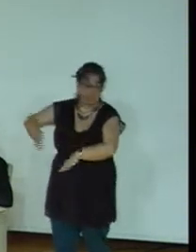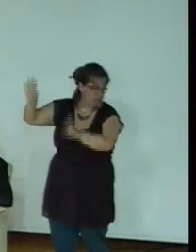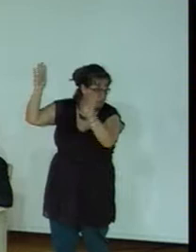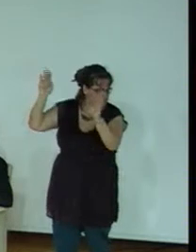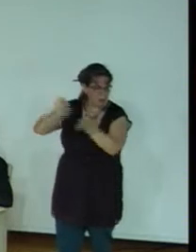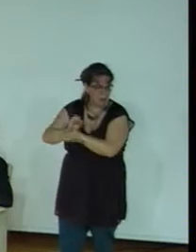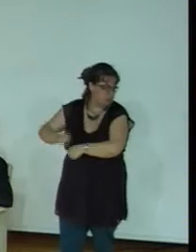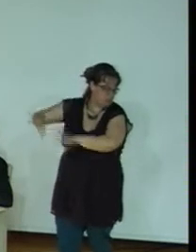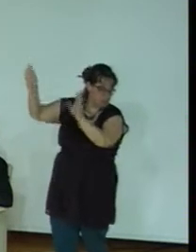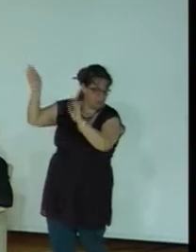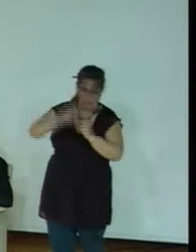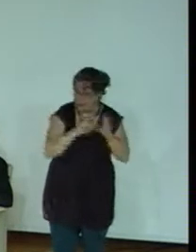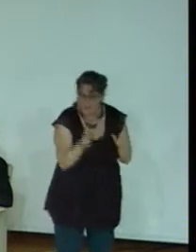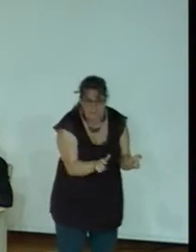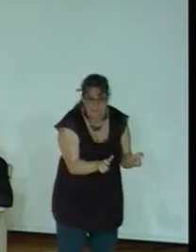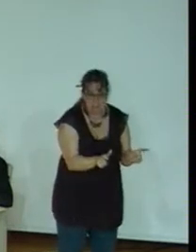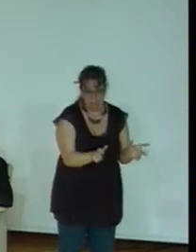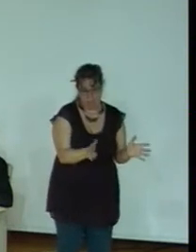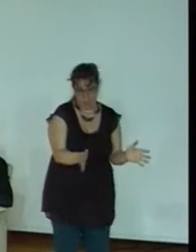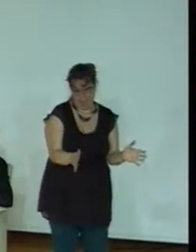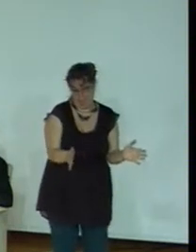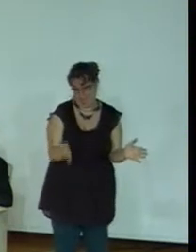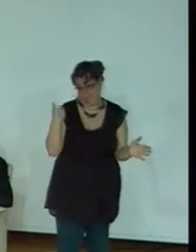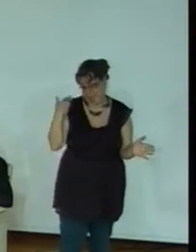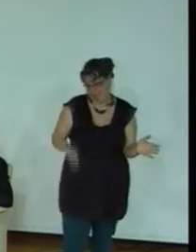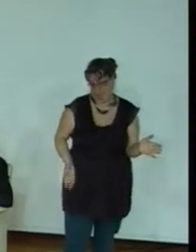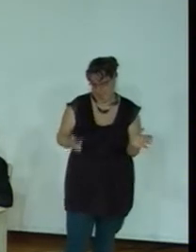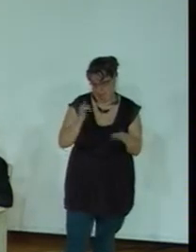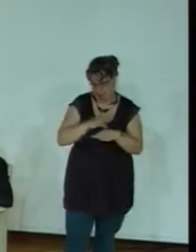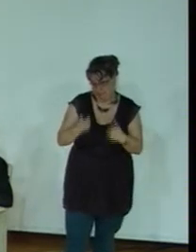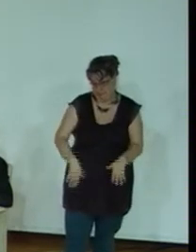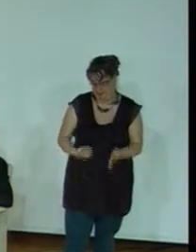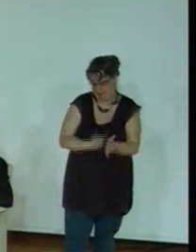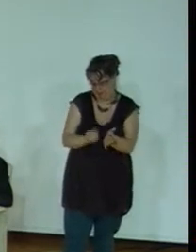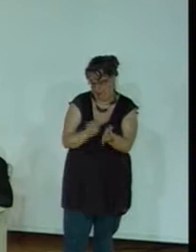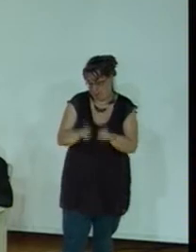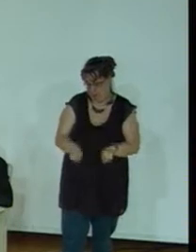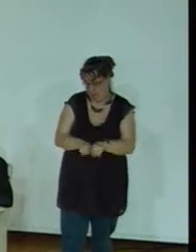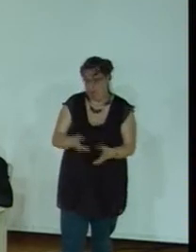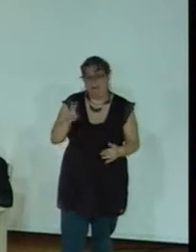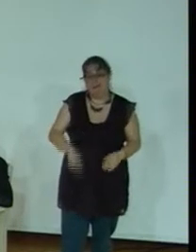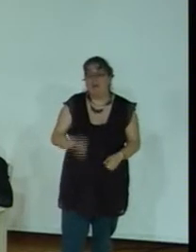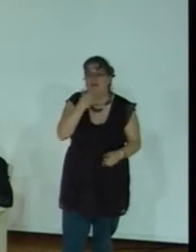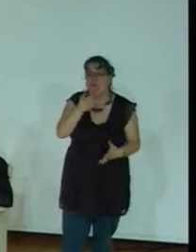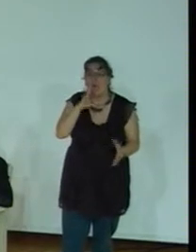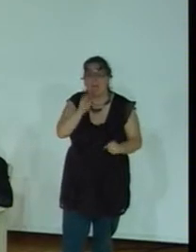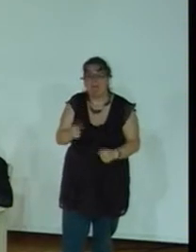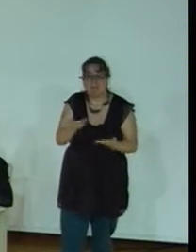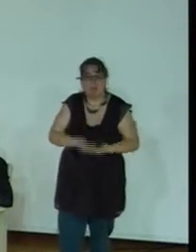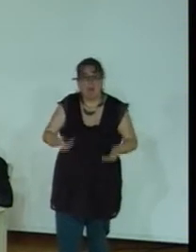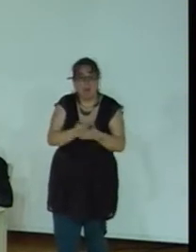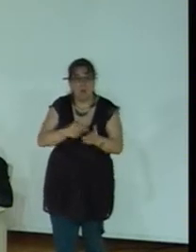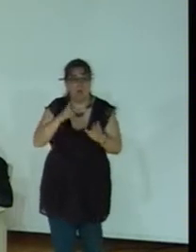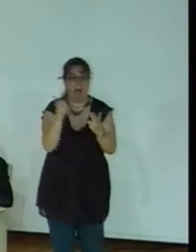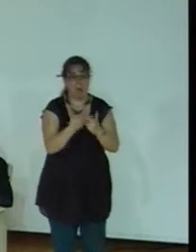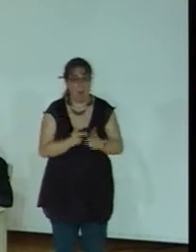classique de l'État, qui souvent n'a même pas besoin de vraiment de justification. Des fois, j'ai entendu dans des réunions des discours du genre « on ne peut quand même